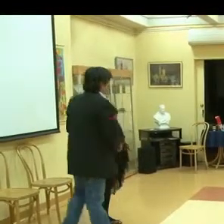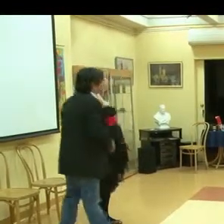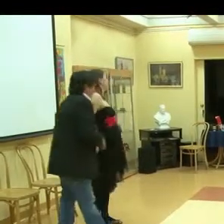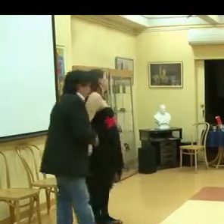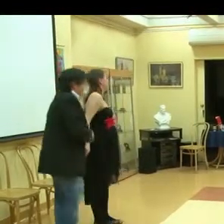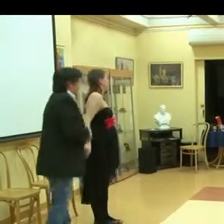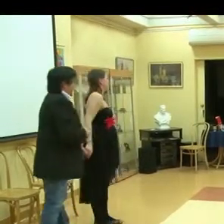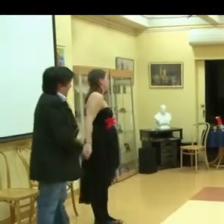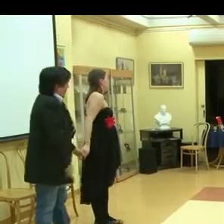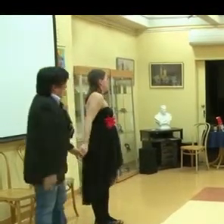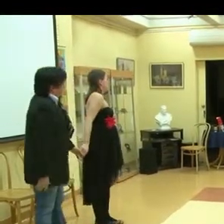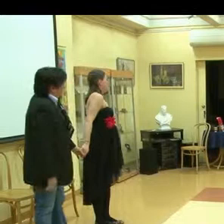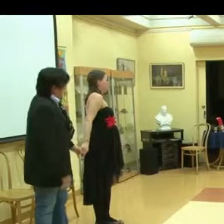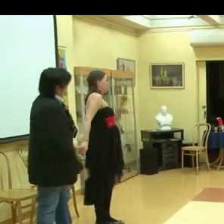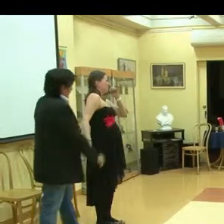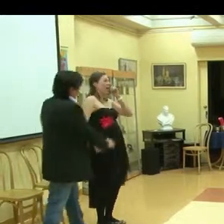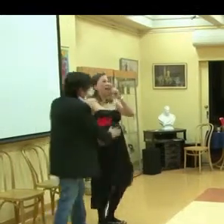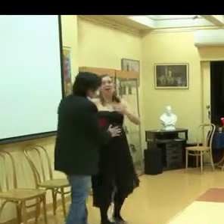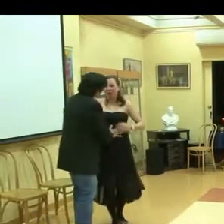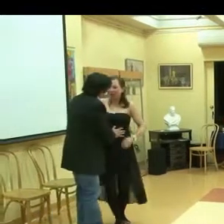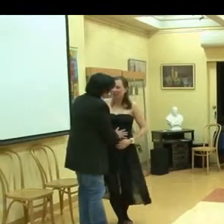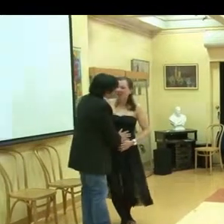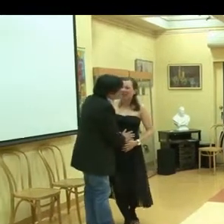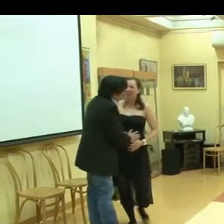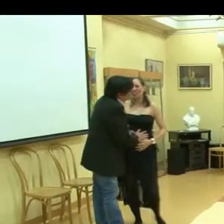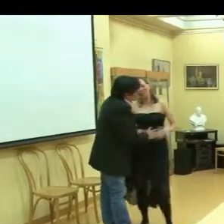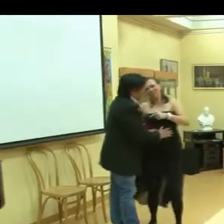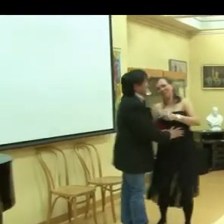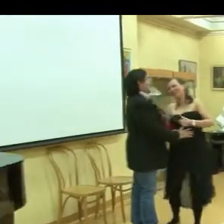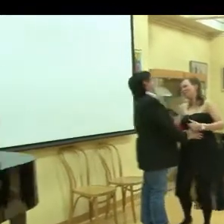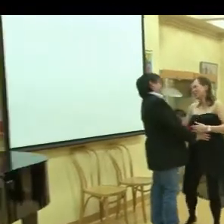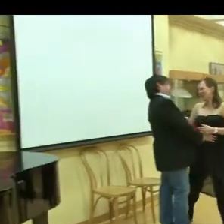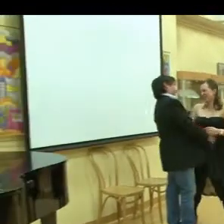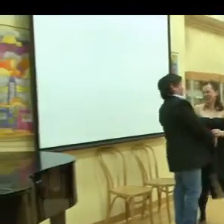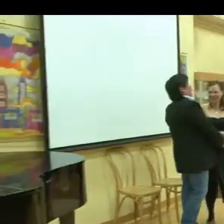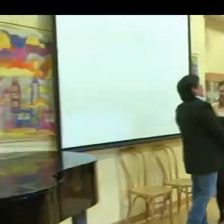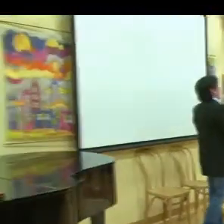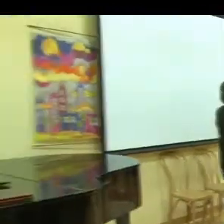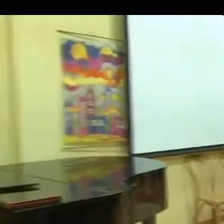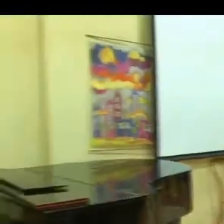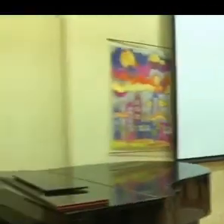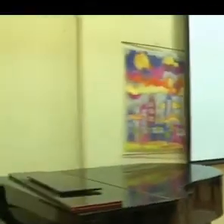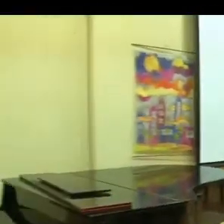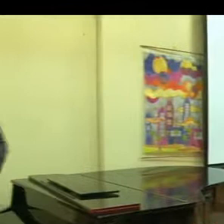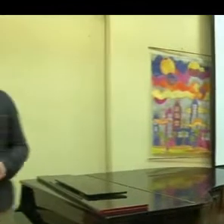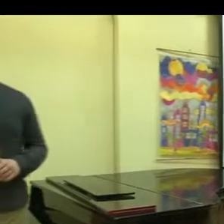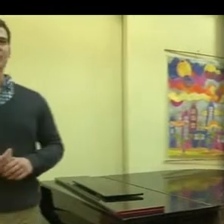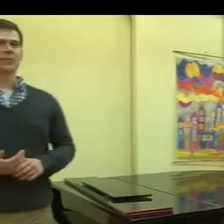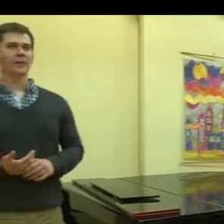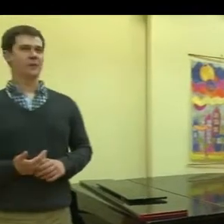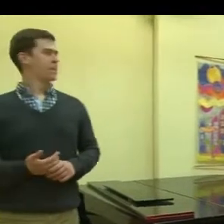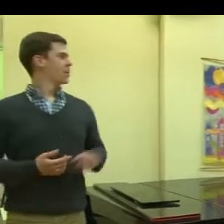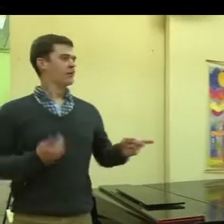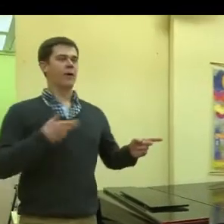Z kim bardziej tańczył Ignacy Santiago, z synem czy z Christianem? Dobrze, padło to pytanie, ja z